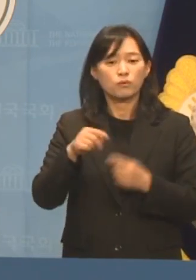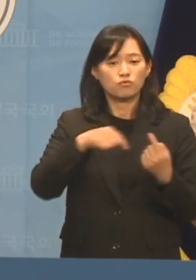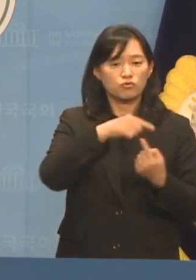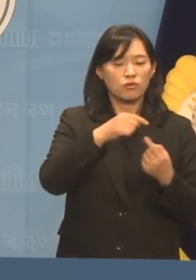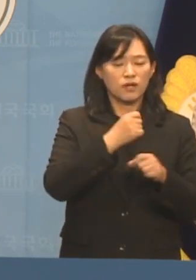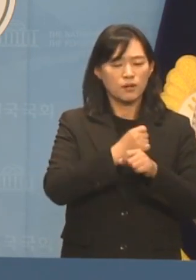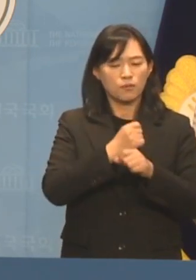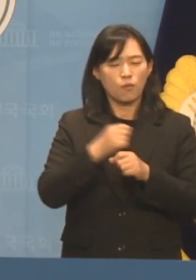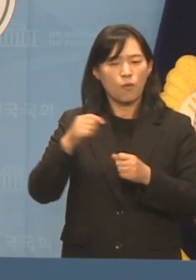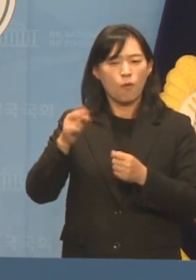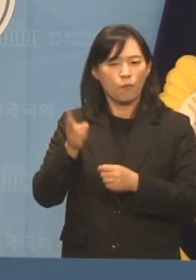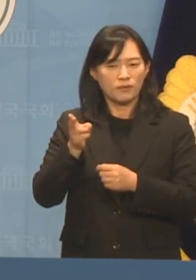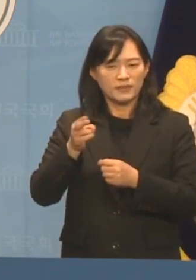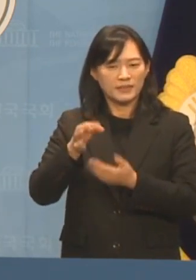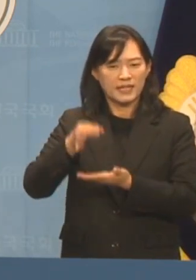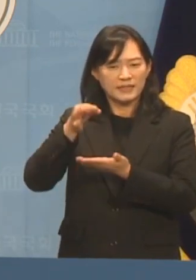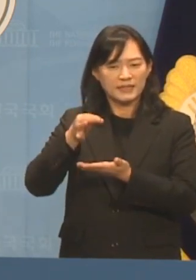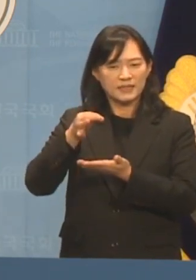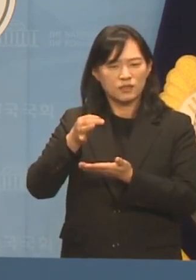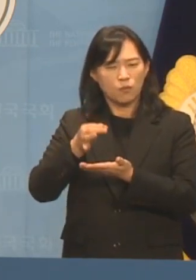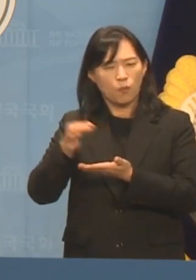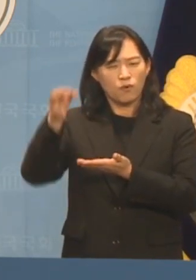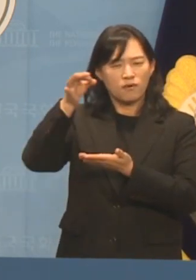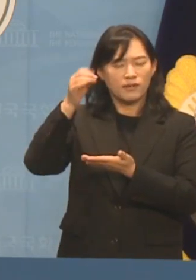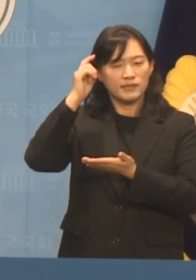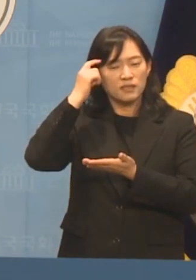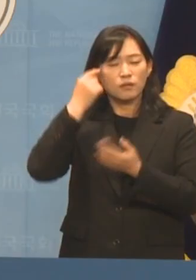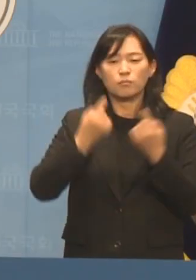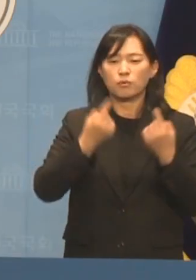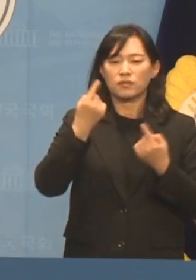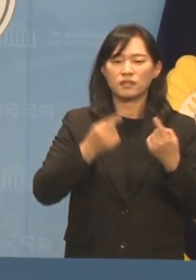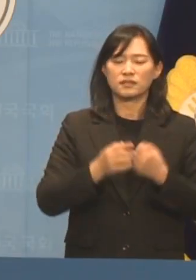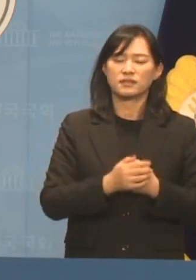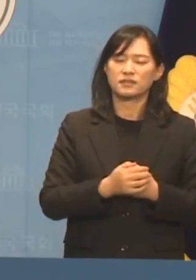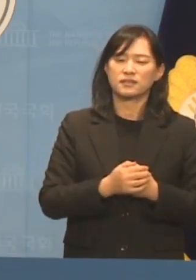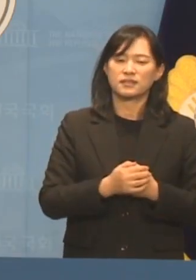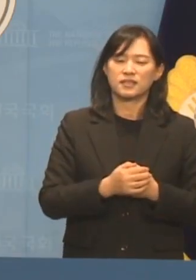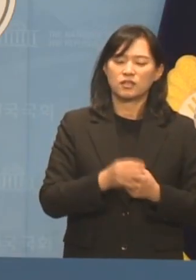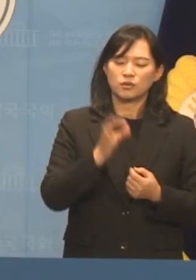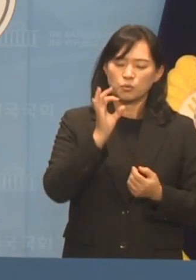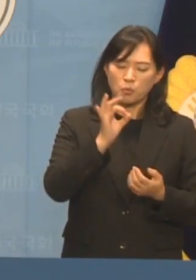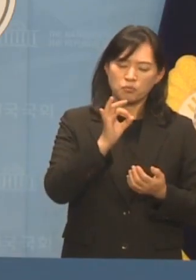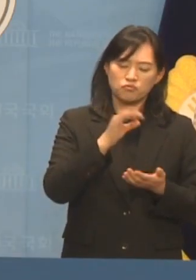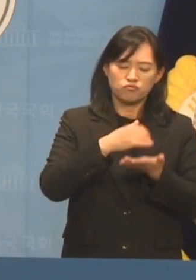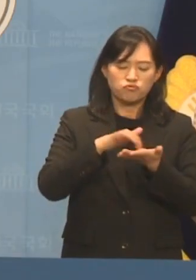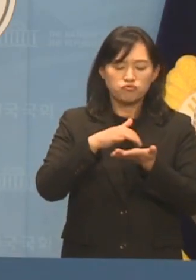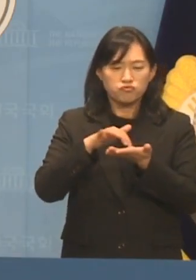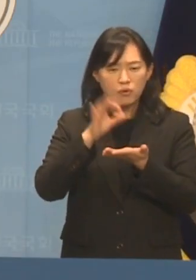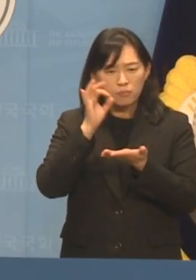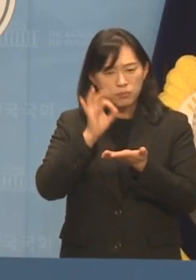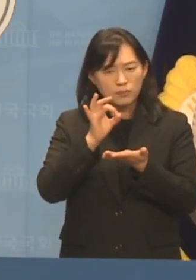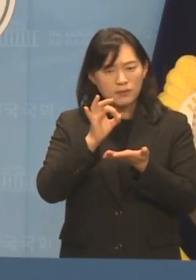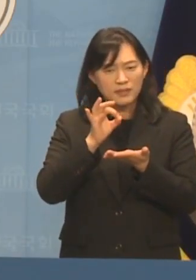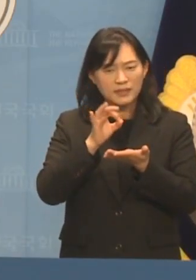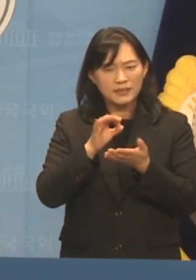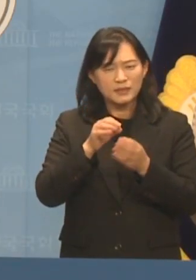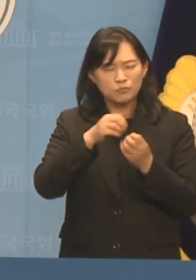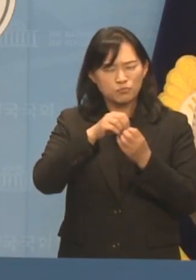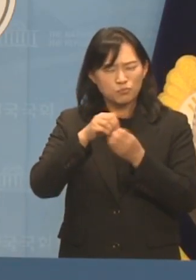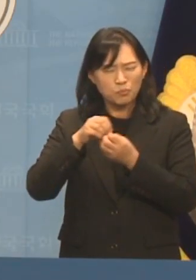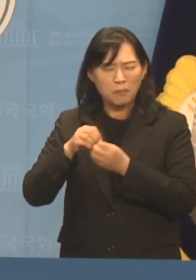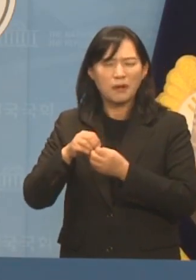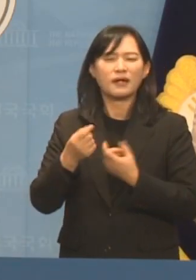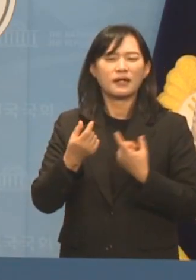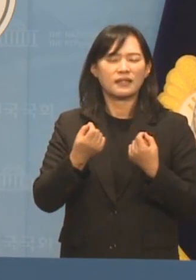홈플러스의 가치를 올리겠다라는 생각보다는 재무제표상의 수치를 나쁜 말로 하면 조작에 가까운